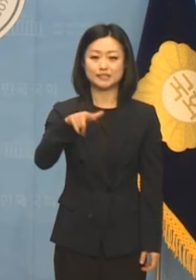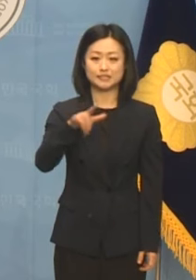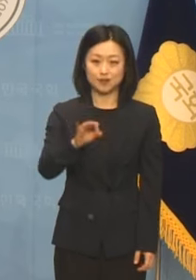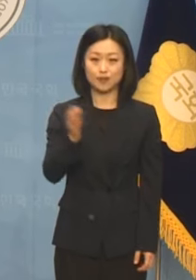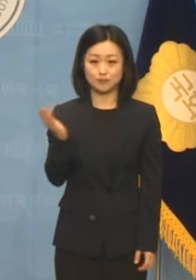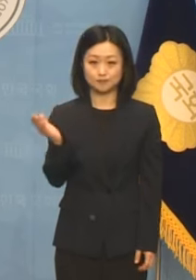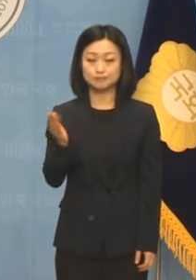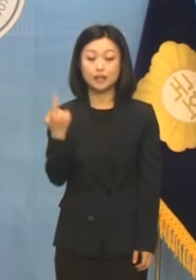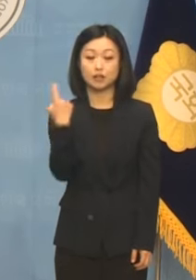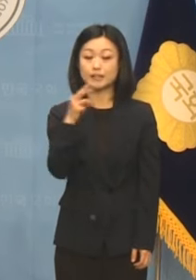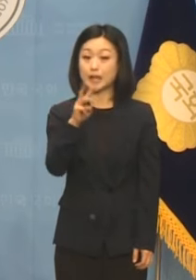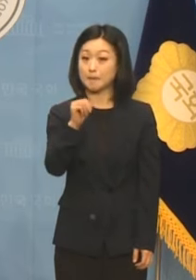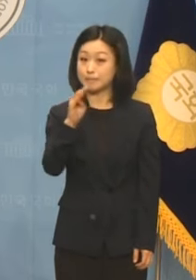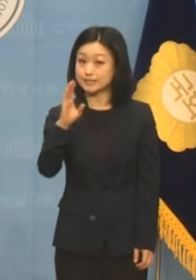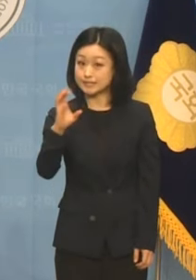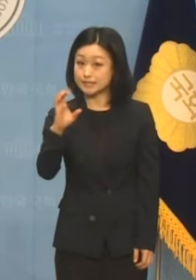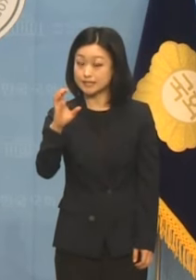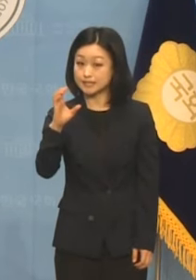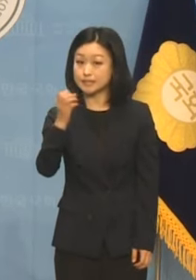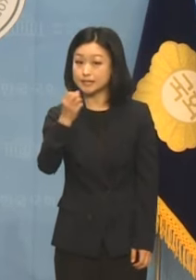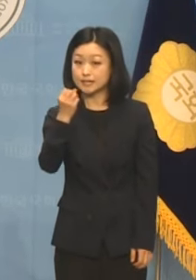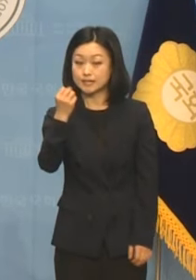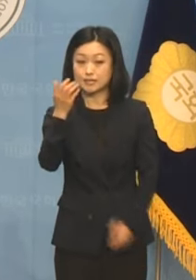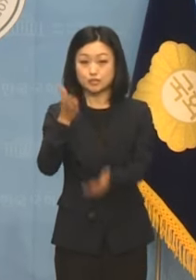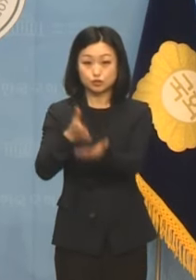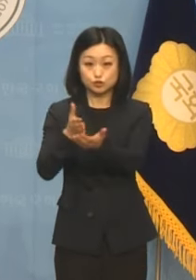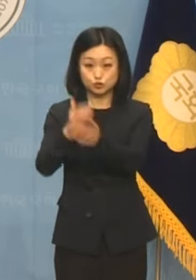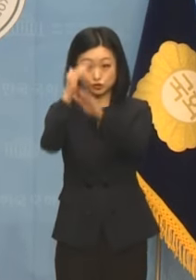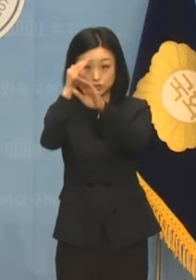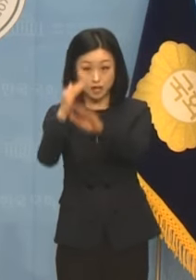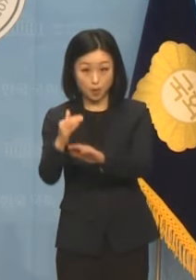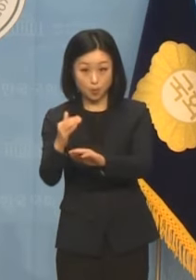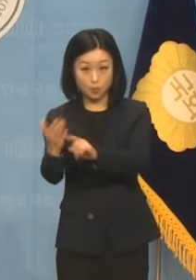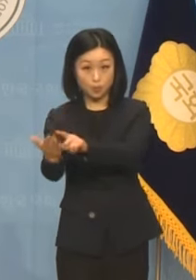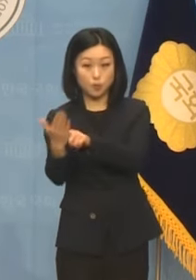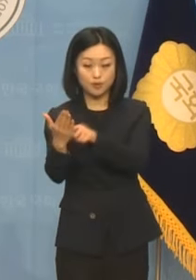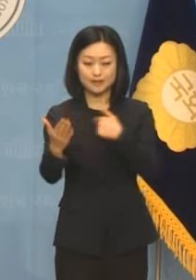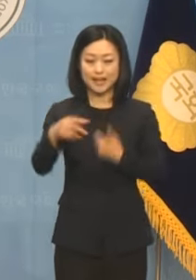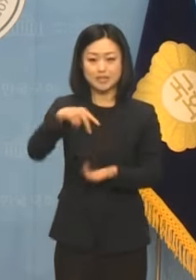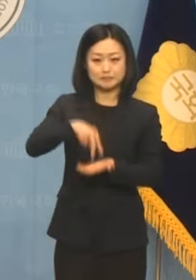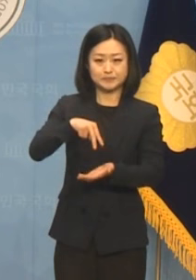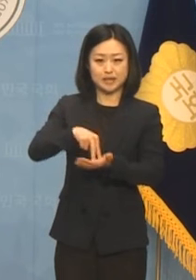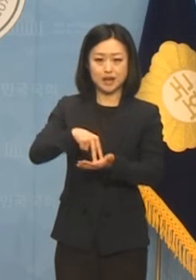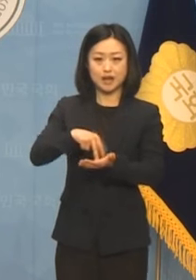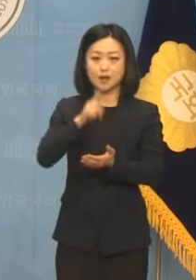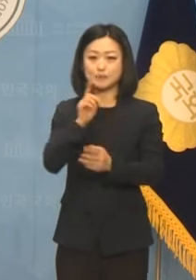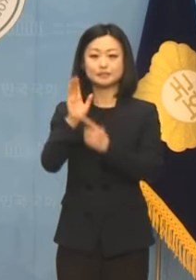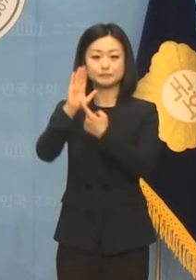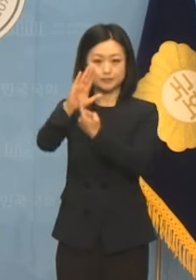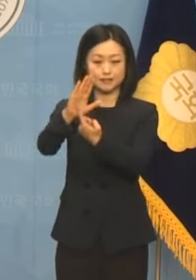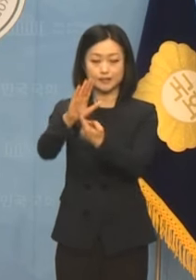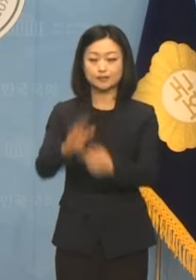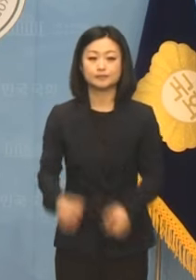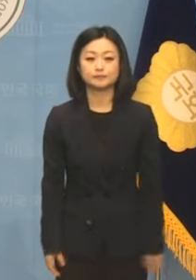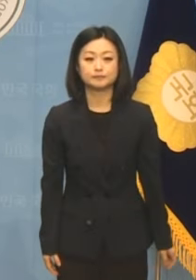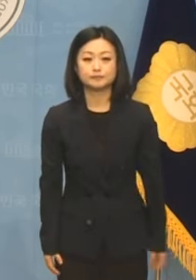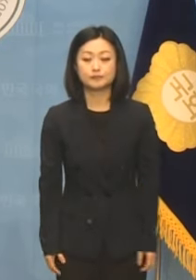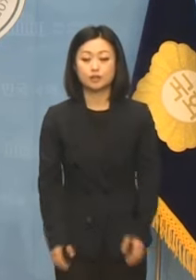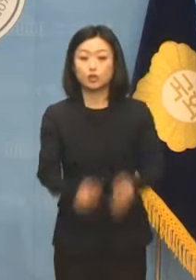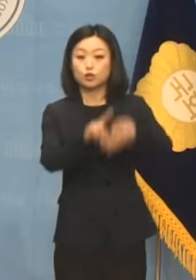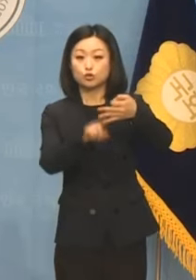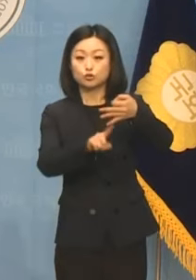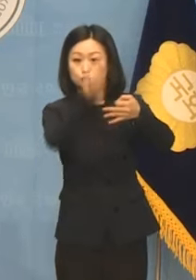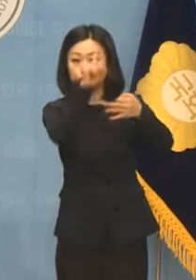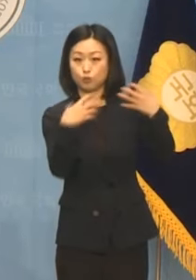mbc's 방송됐던 스트레이트 보도 관련한 저희 입장을 말씀드리도록 하겠습니다 윤성